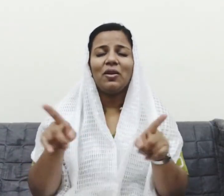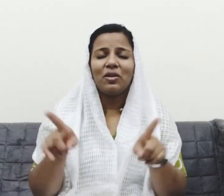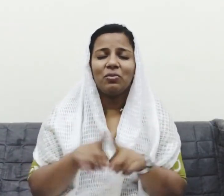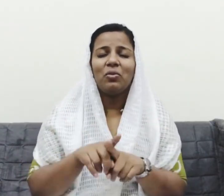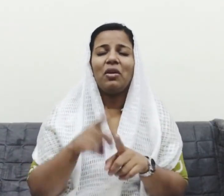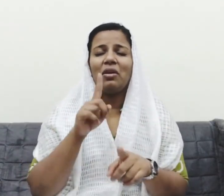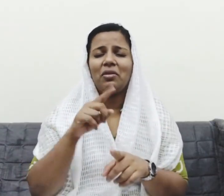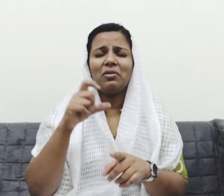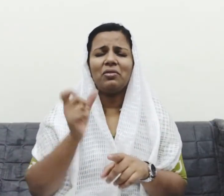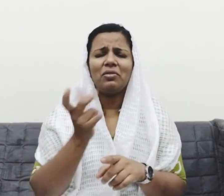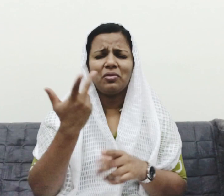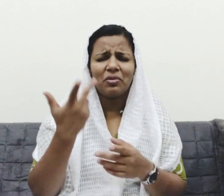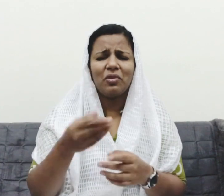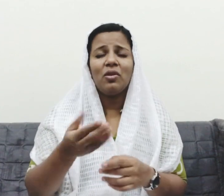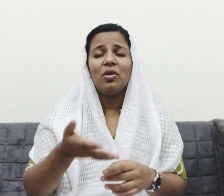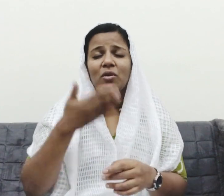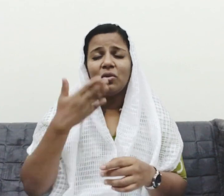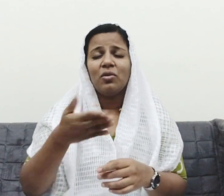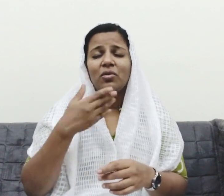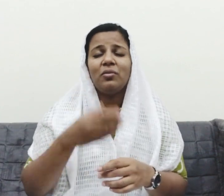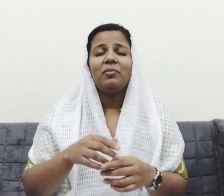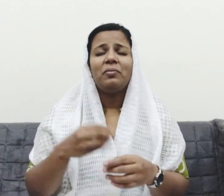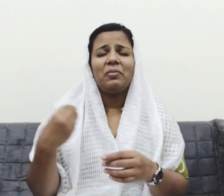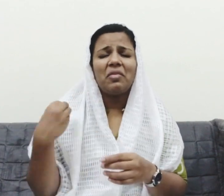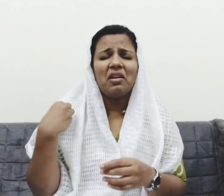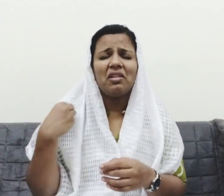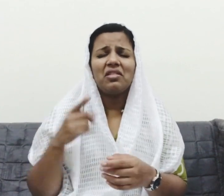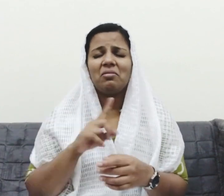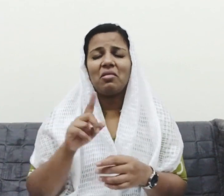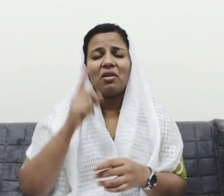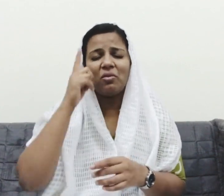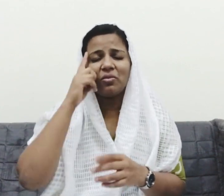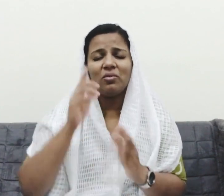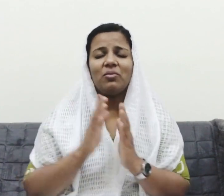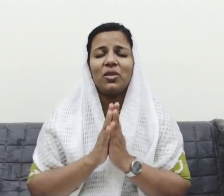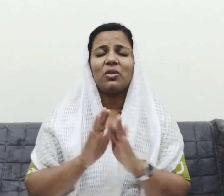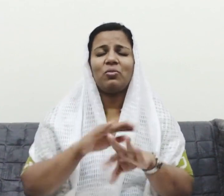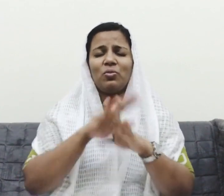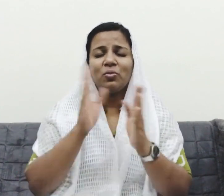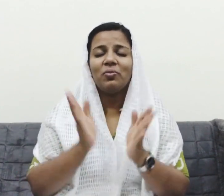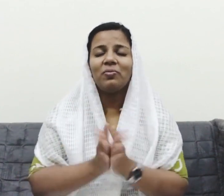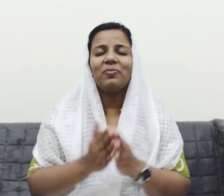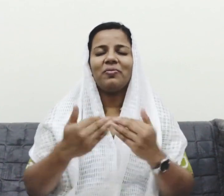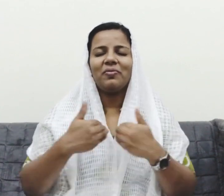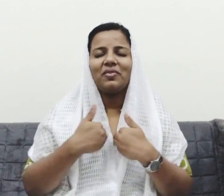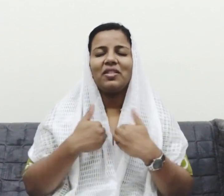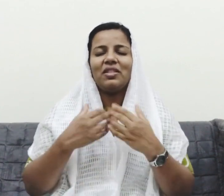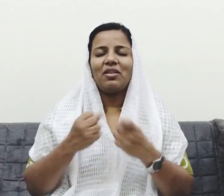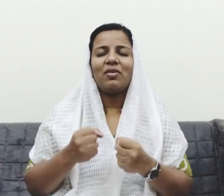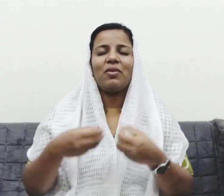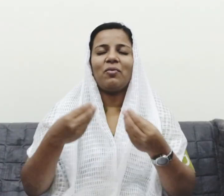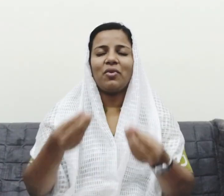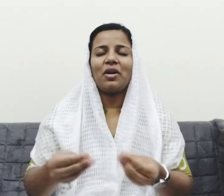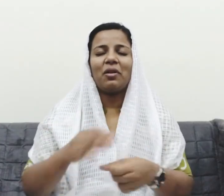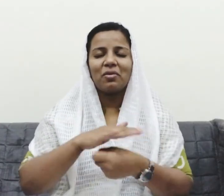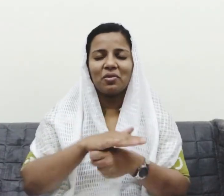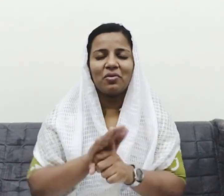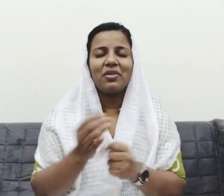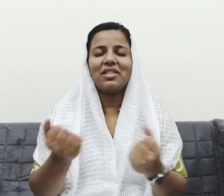അതുപോലെ വെന്റിലേറ്ററിലും ഓക്സിജൻ സപ്പോർട്ടിലും ഒക്കെ ആയിരിക്കുന്നവർക്ക് വേണ്ടി പ്രാർത്ഥിക്കുന്നു. യേശുവിന്റെ നാമത്തിൽ പൂർണ്ണ സൗഖ്യം വ്യാപരിക്കട്ടെ. ആ കോവിഡിന്റെ ശക്തി